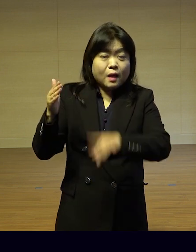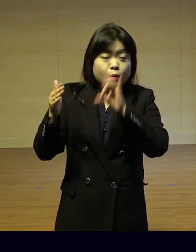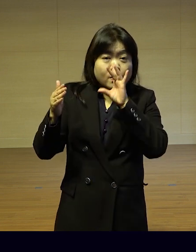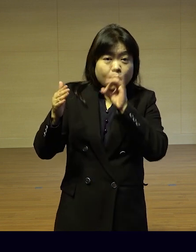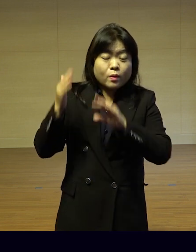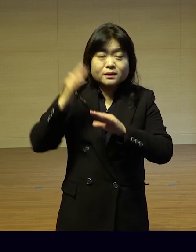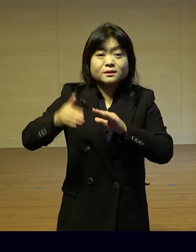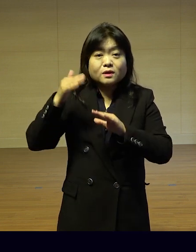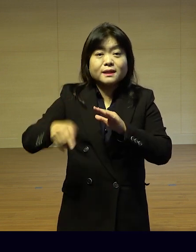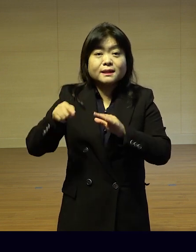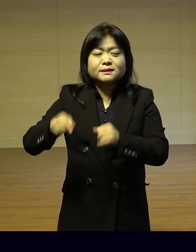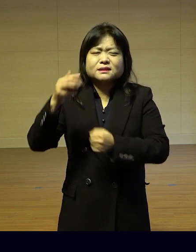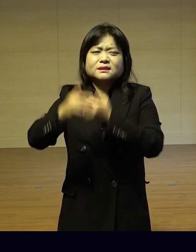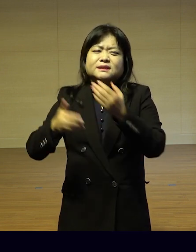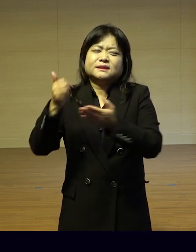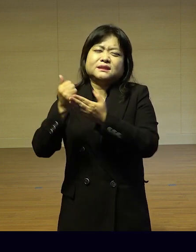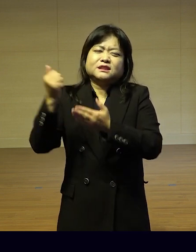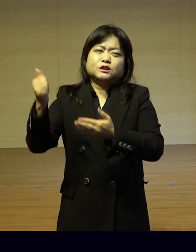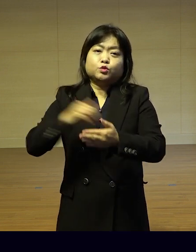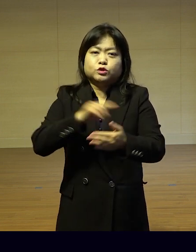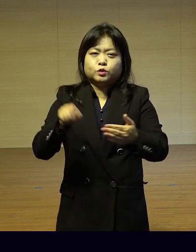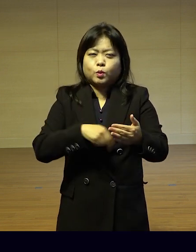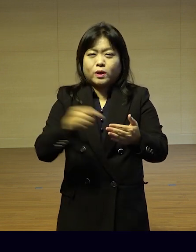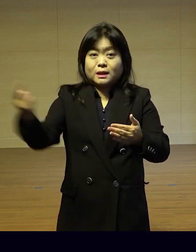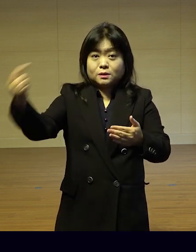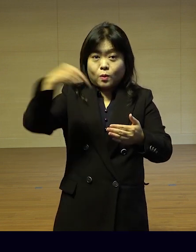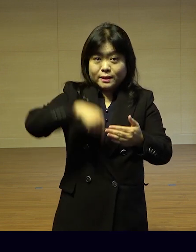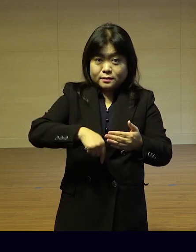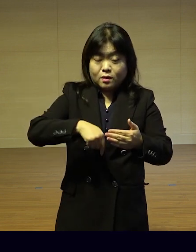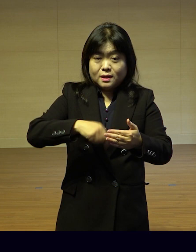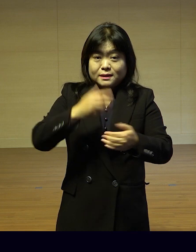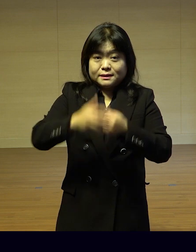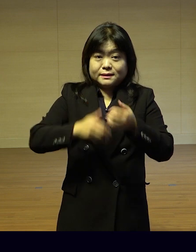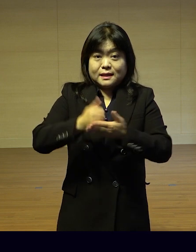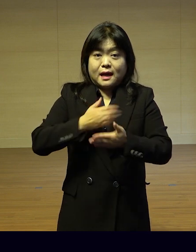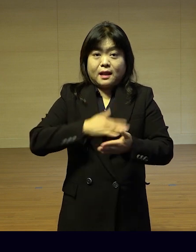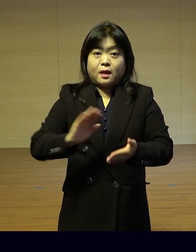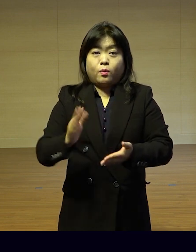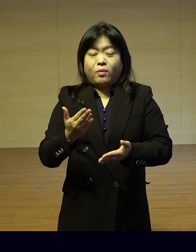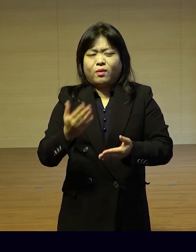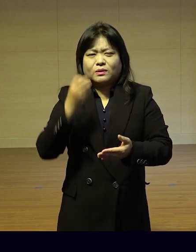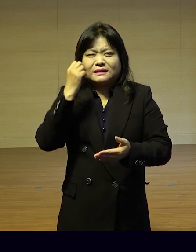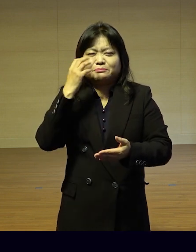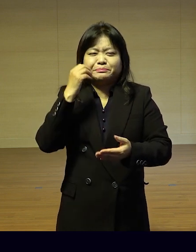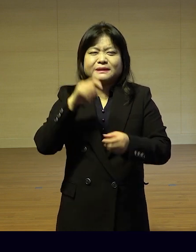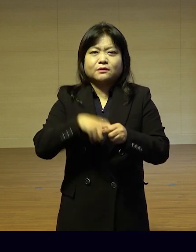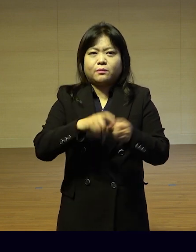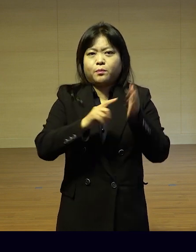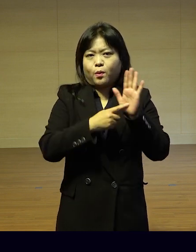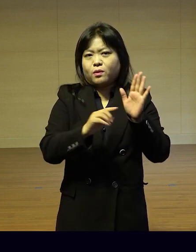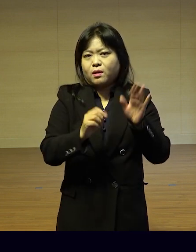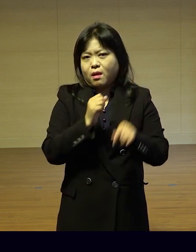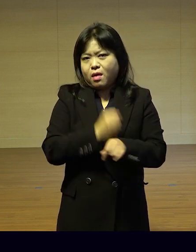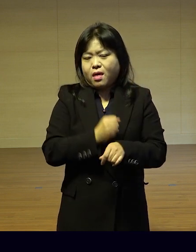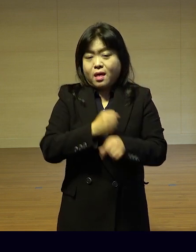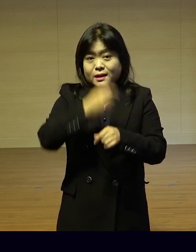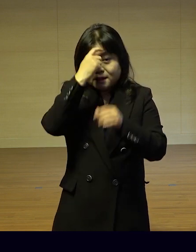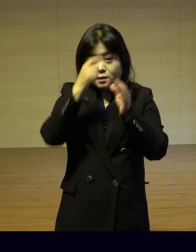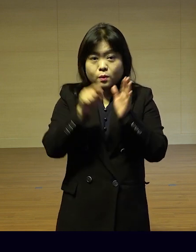것은 신이 우리 속에 들어와서 자기 자신을 아는 거라고 이렇게 신비적인 표현을 하거든요. 마치